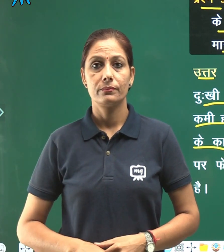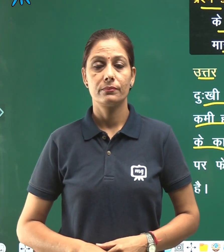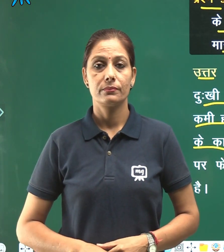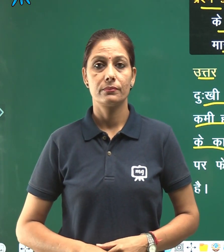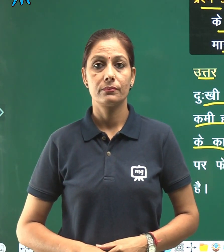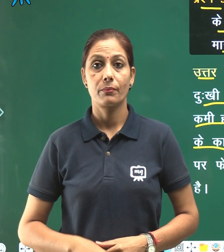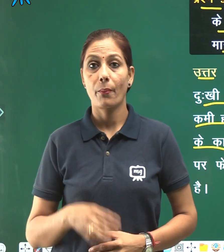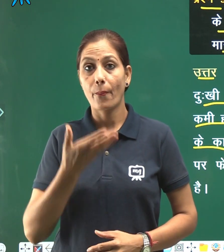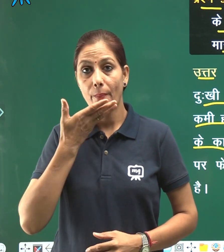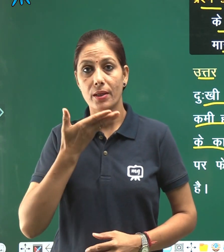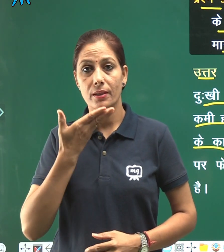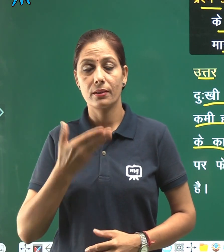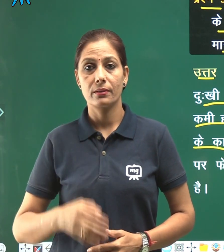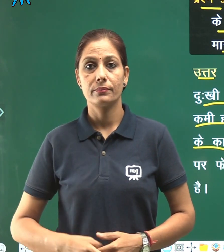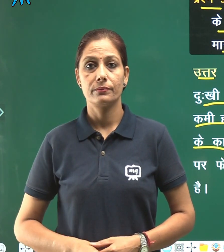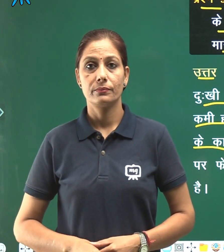पानी